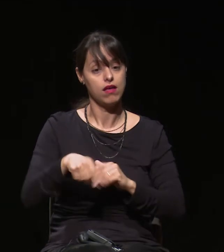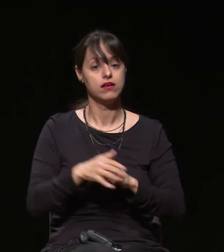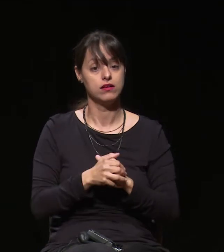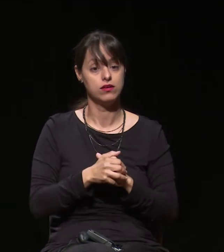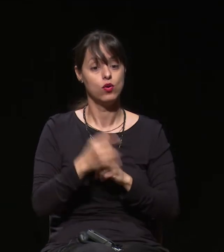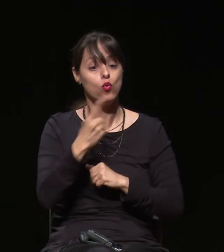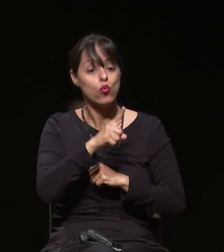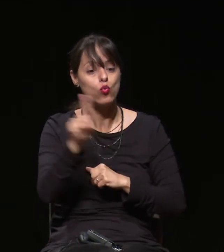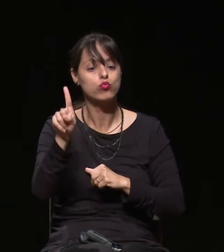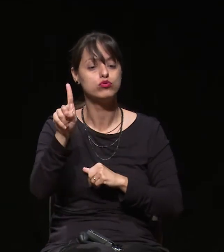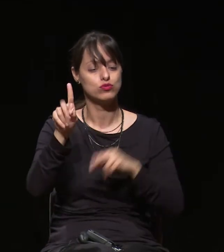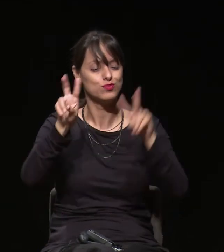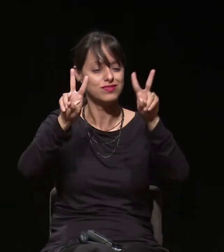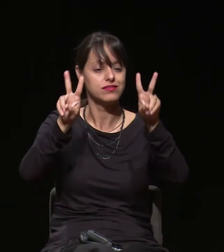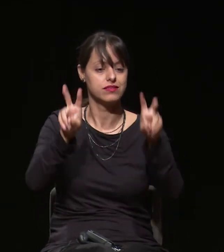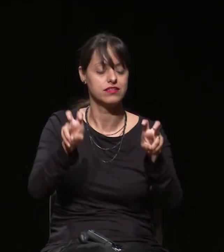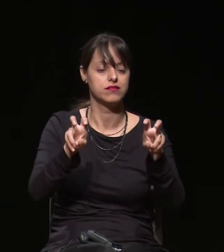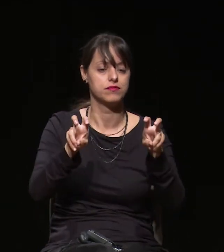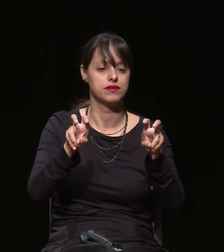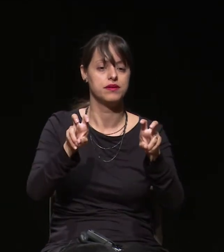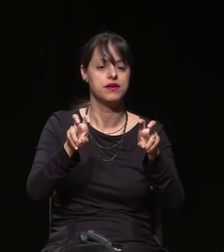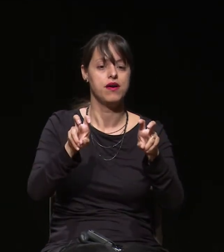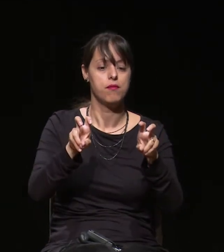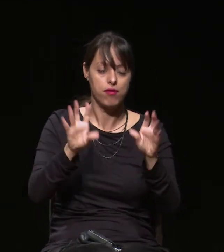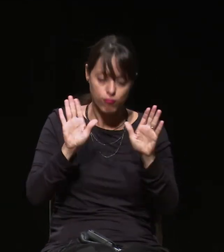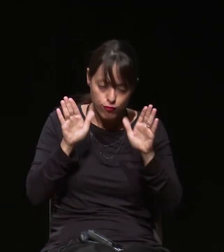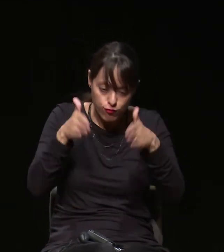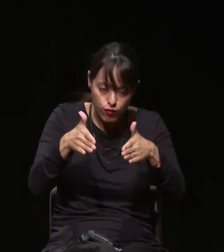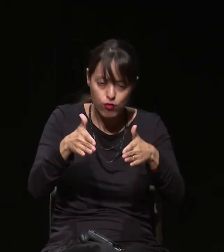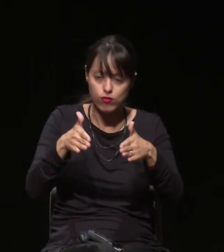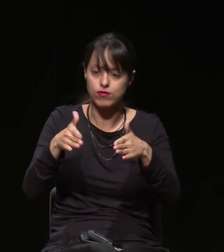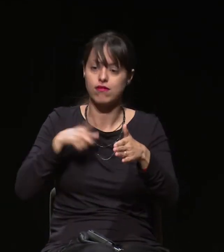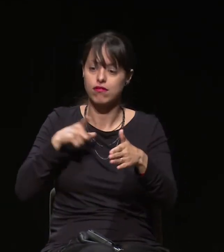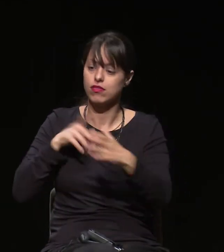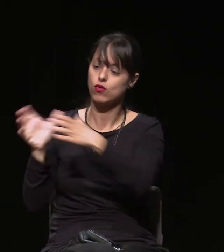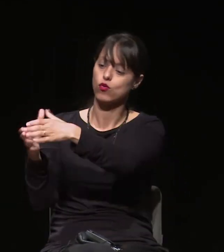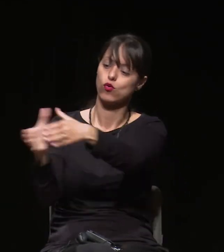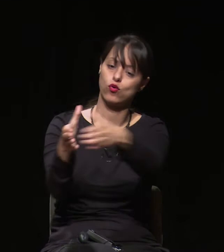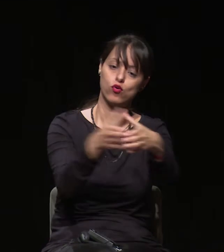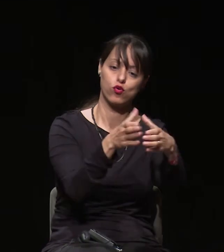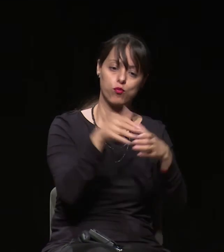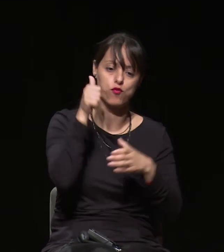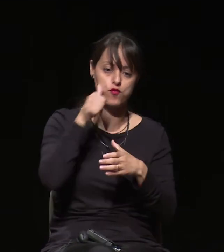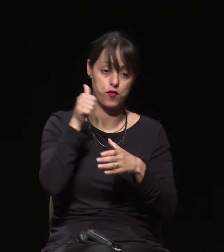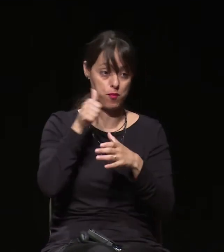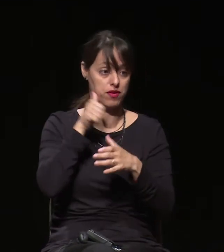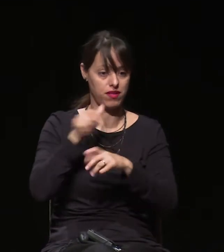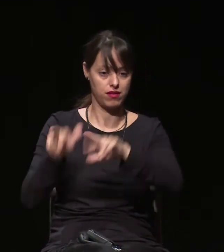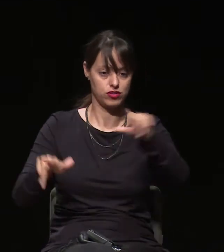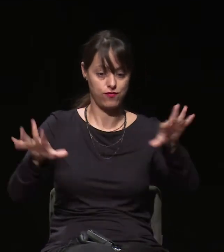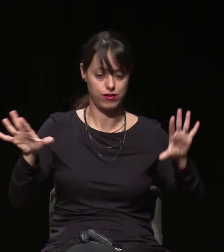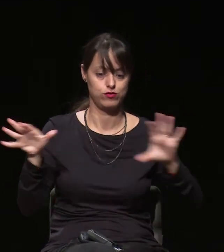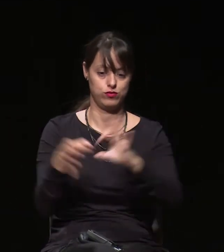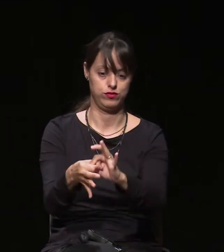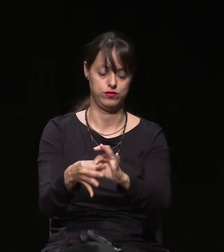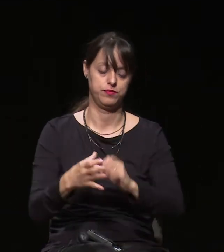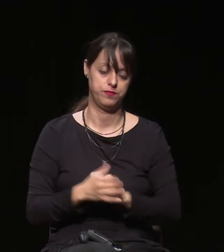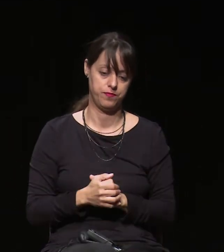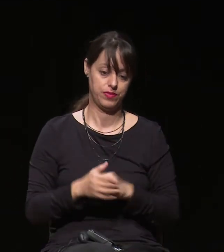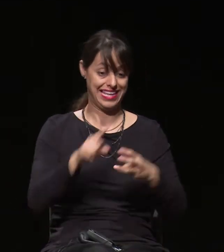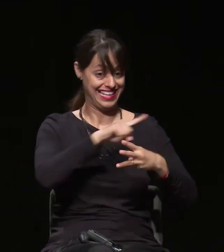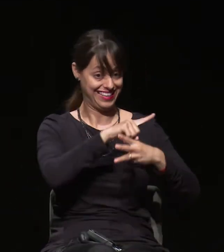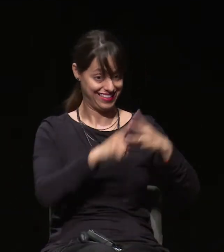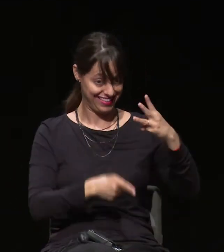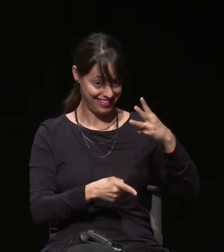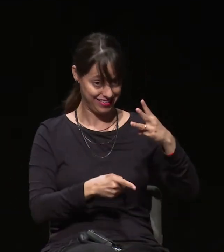o último dos elementos capazes de unificar os diferentes feminismos. Mas, para além dessas três marcas,